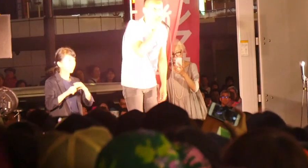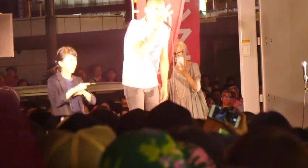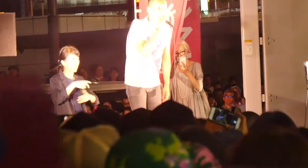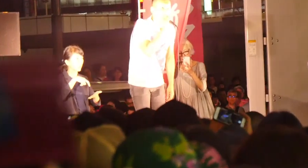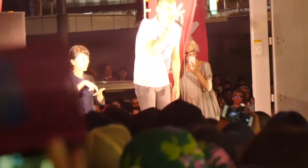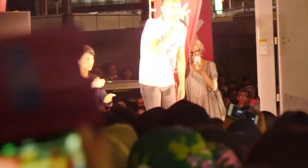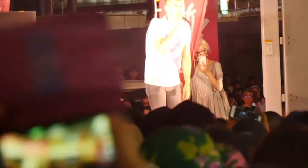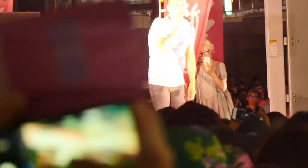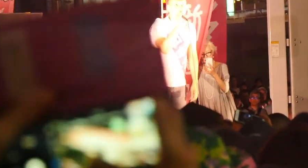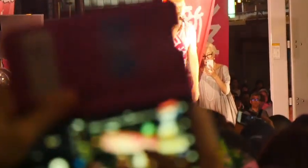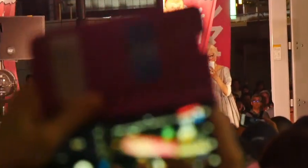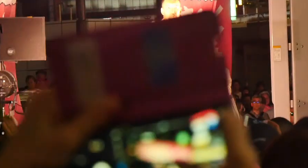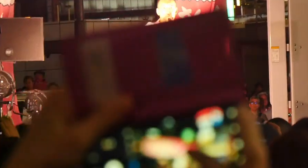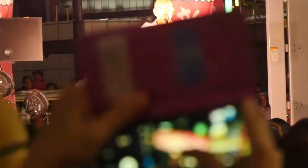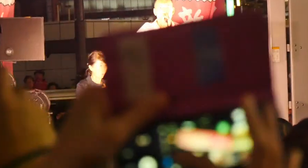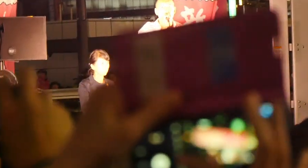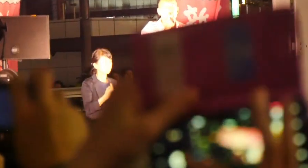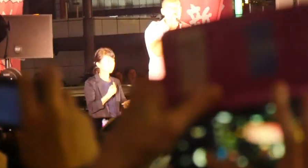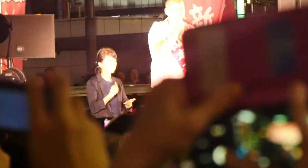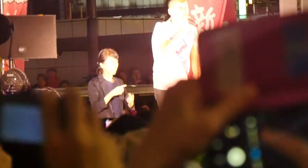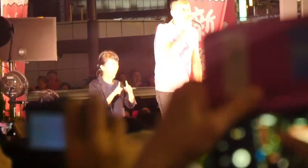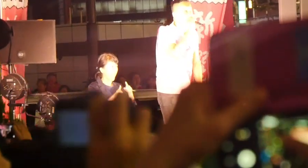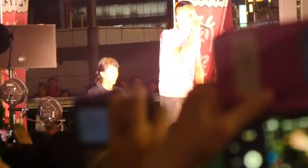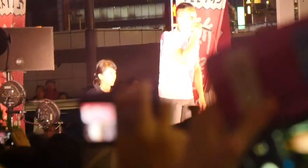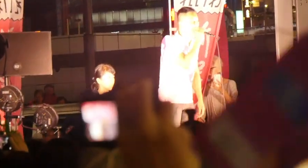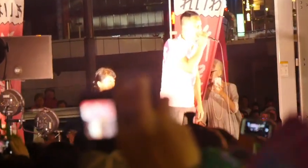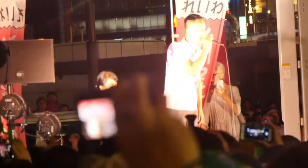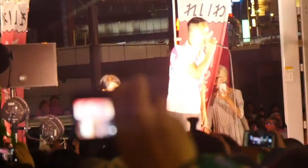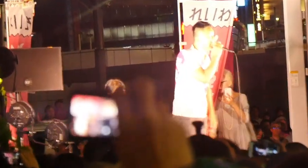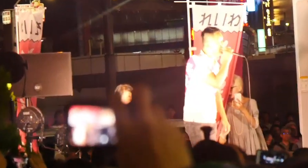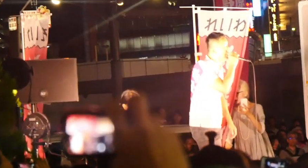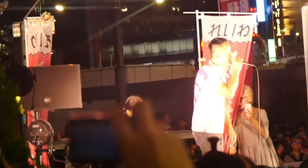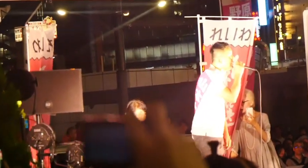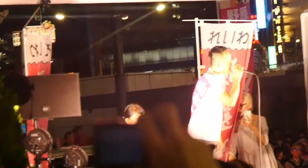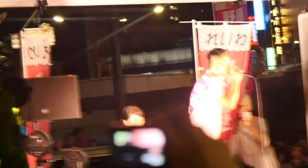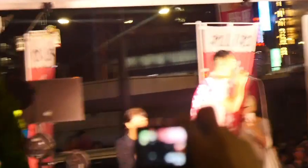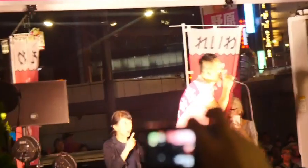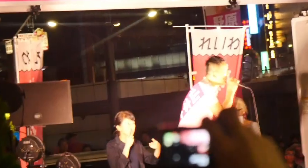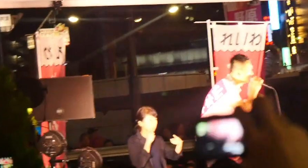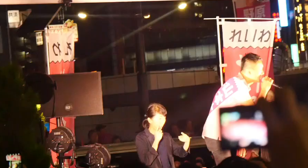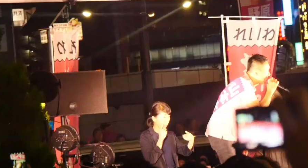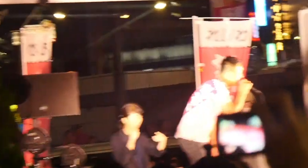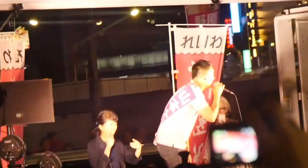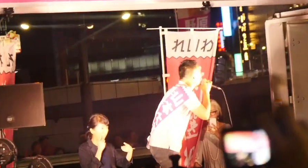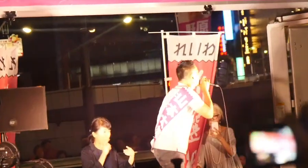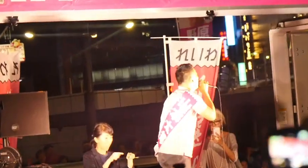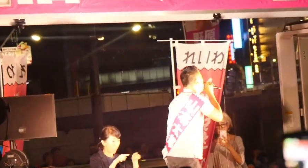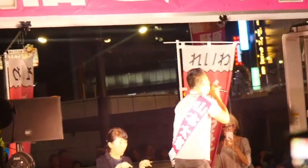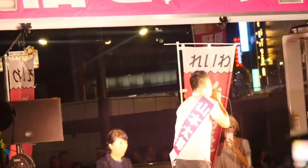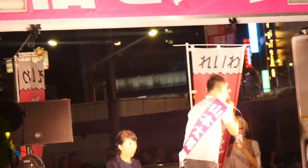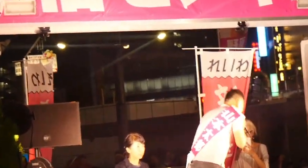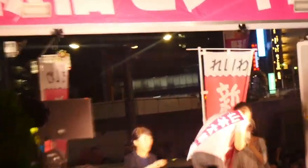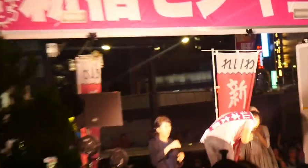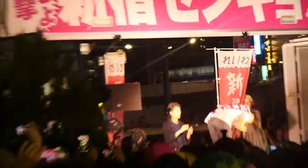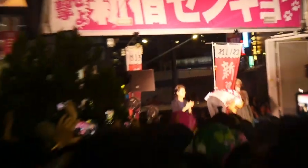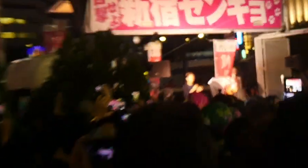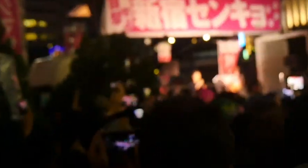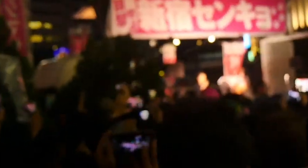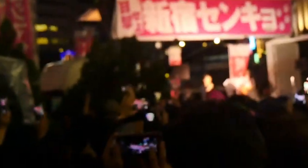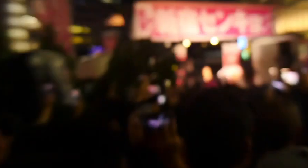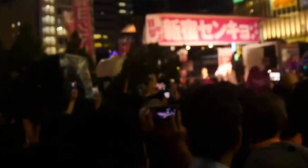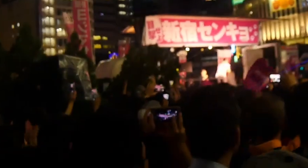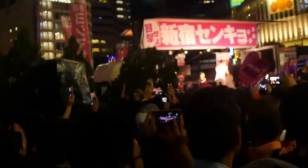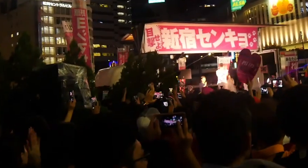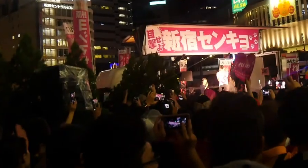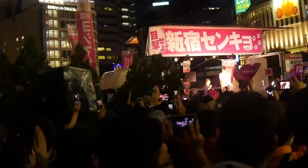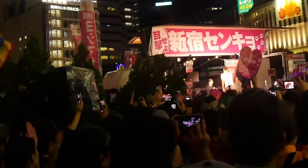皆さん、比例代表2枚目の投票用紙には山本太郎と書いていただきたいんです。お願いします